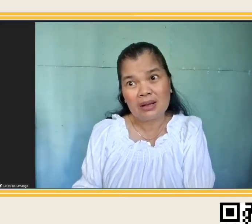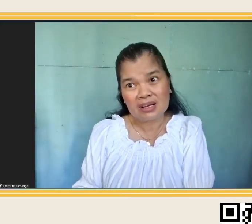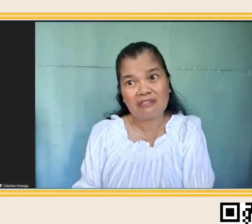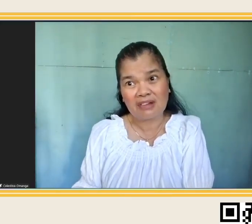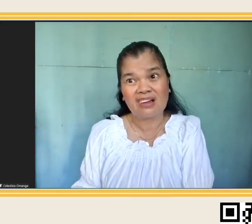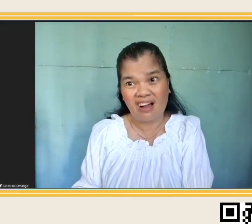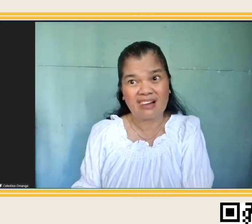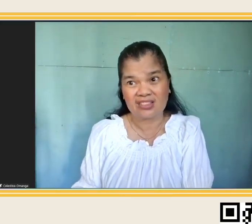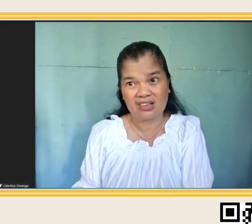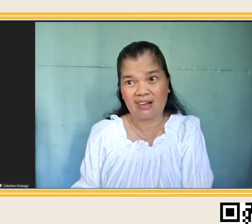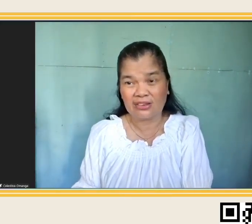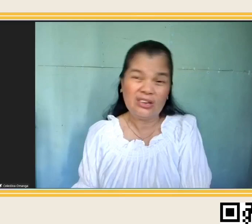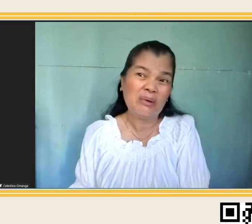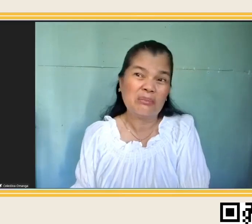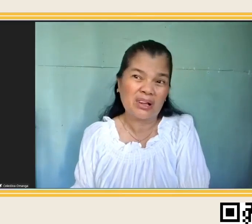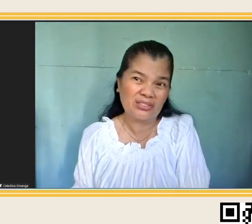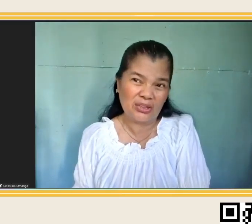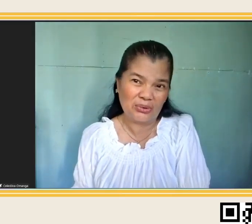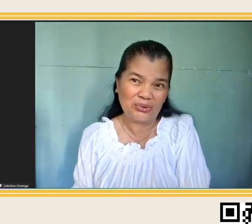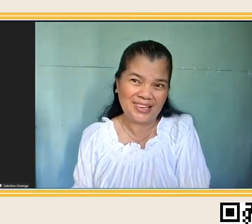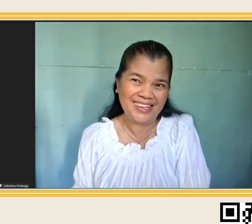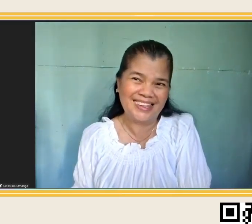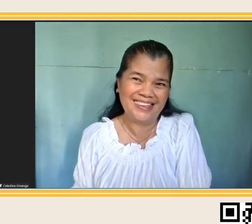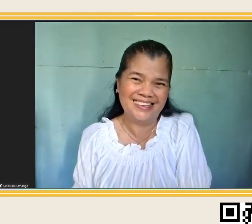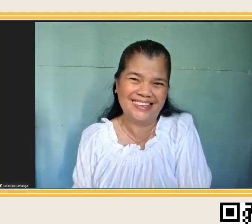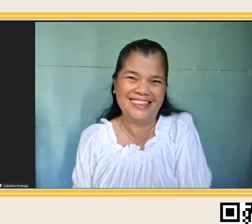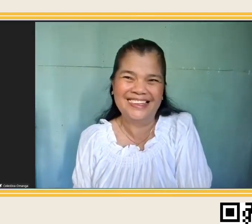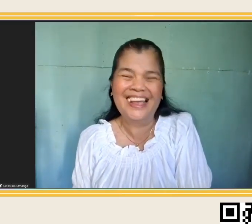alam na ng deaf na nag-aarte ka, hindi naman maganda yun.